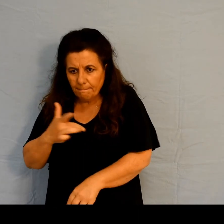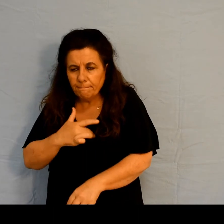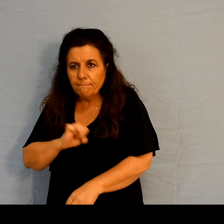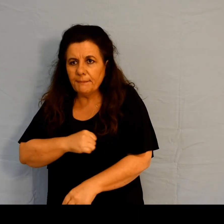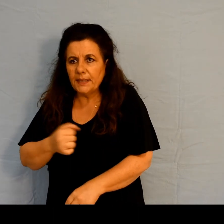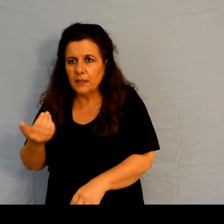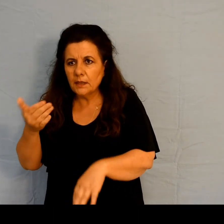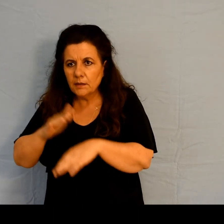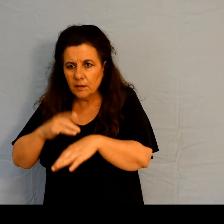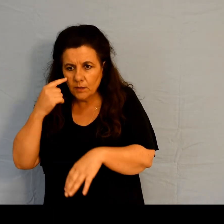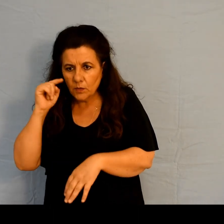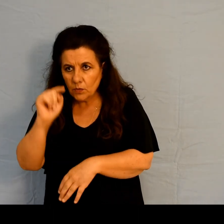toi ?»